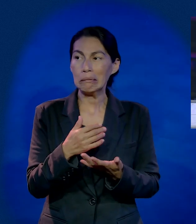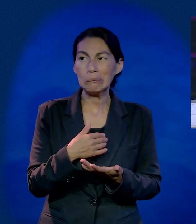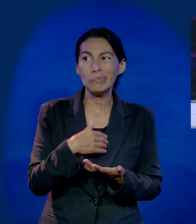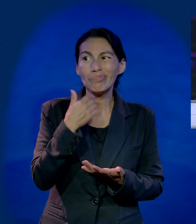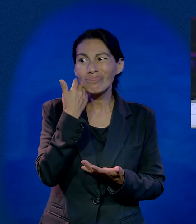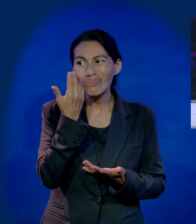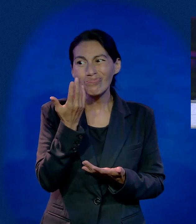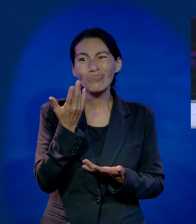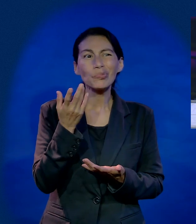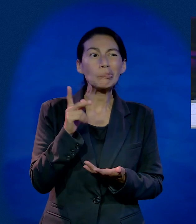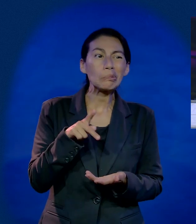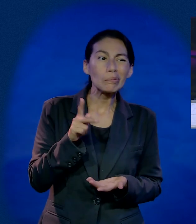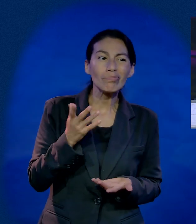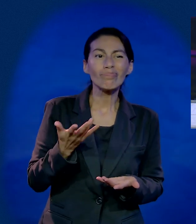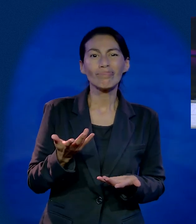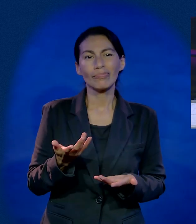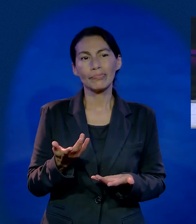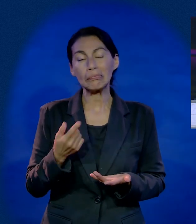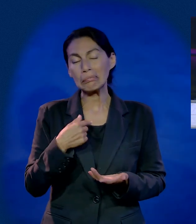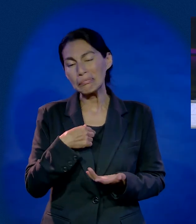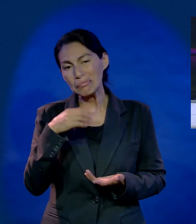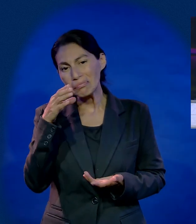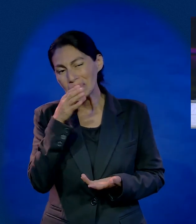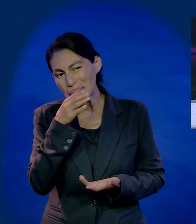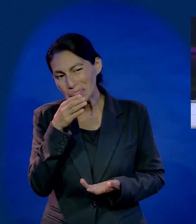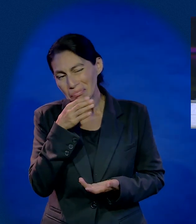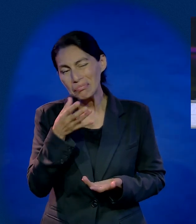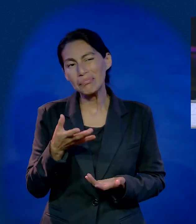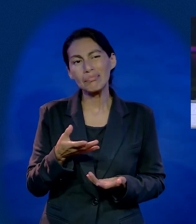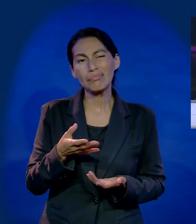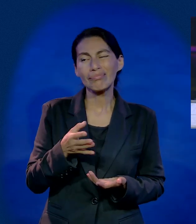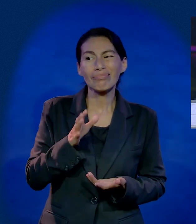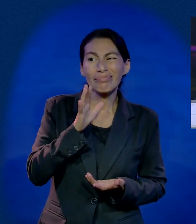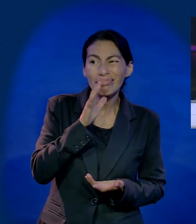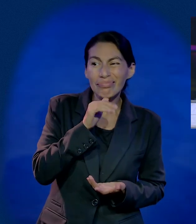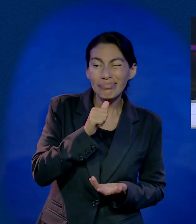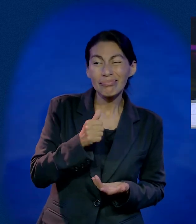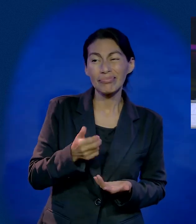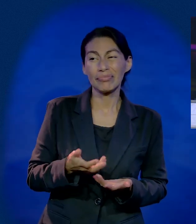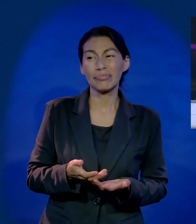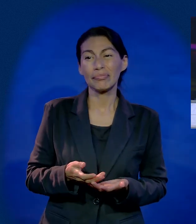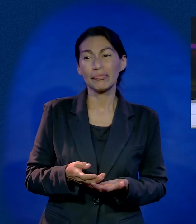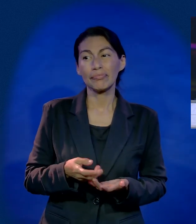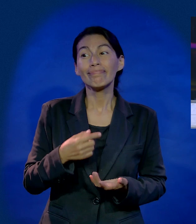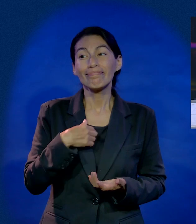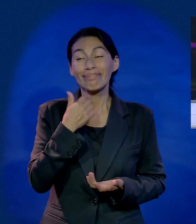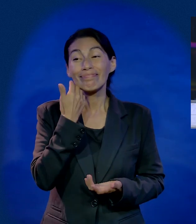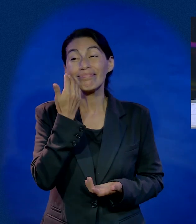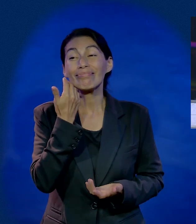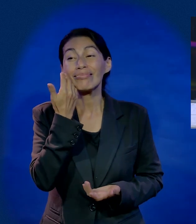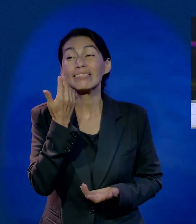Oye, vamos allá. Sí quisiera, pero... ¿Pero qué? Soy cristiano.